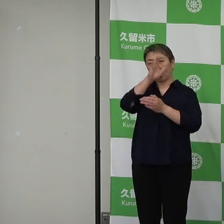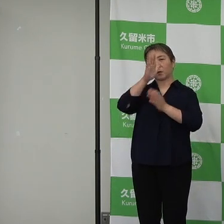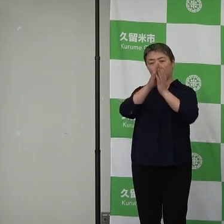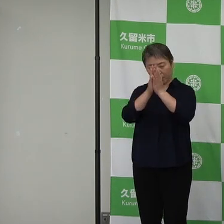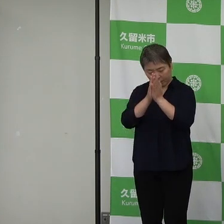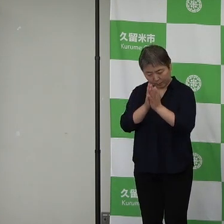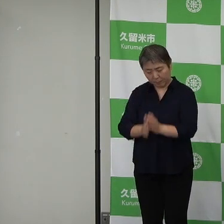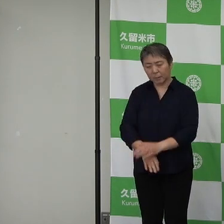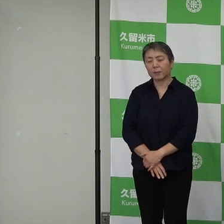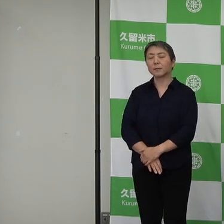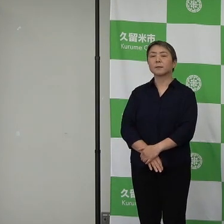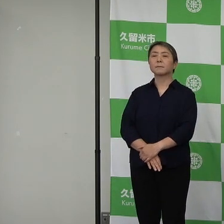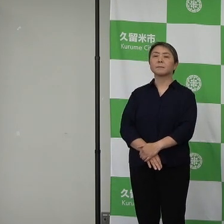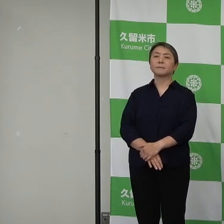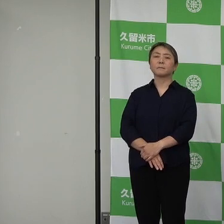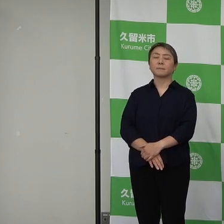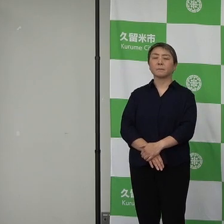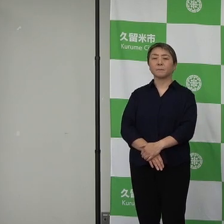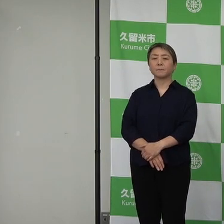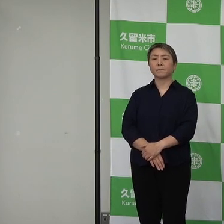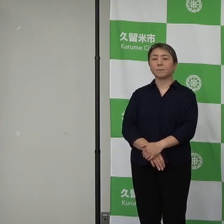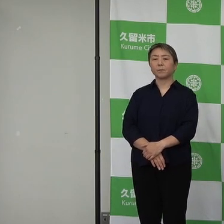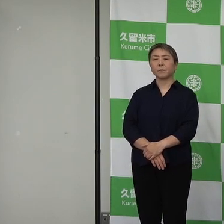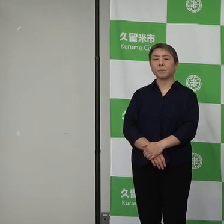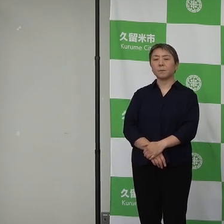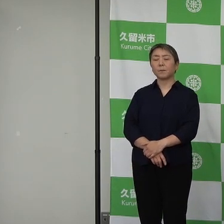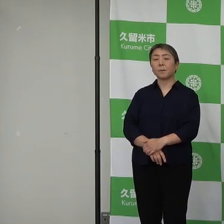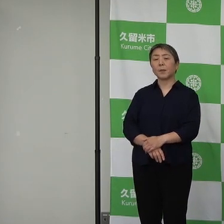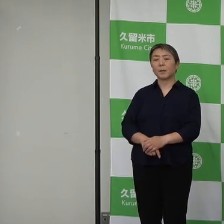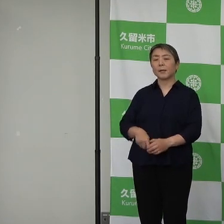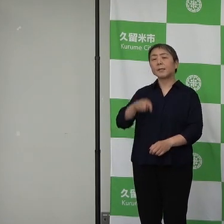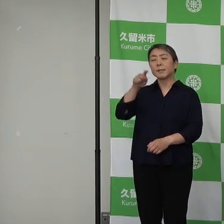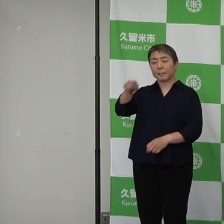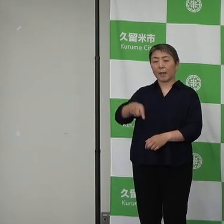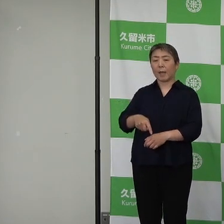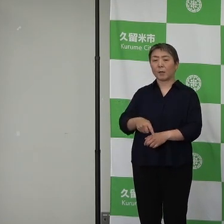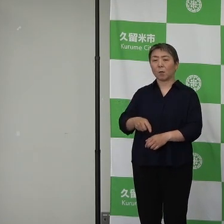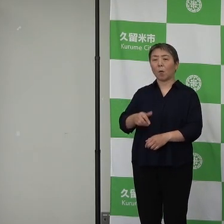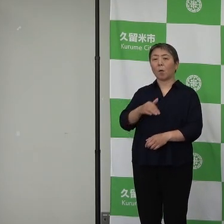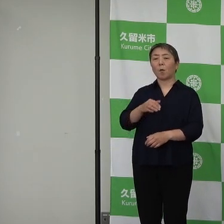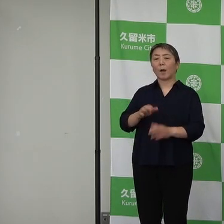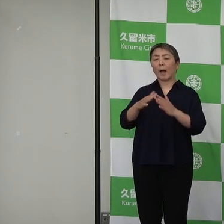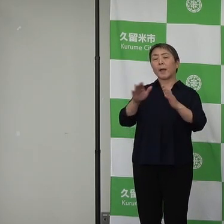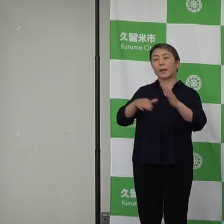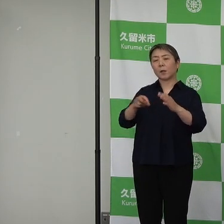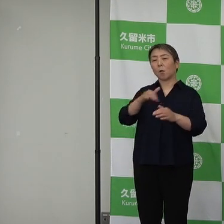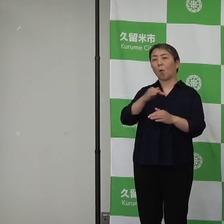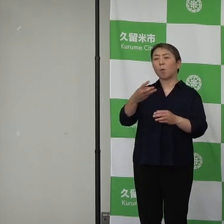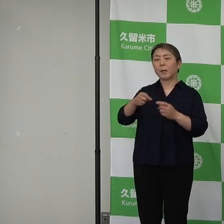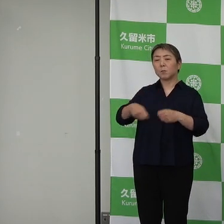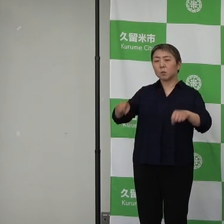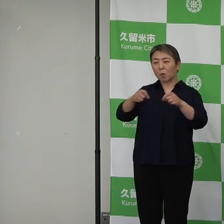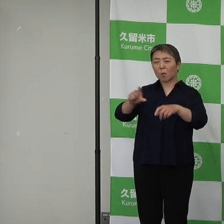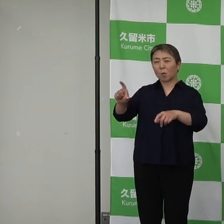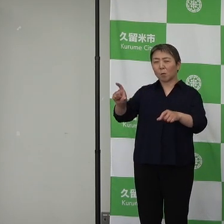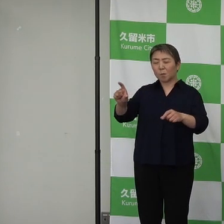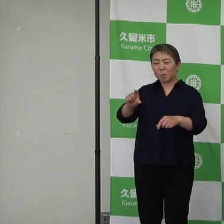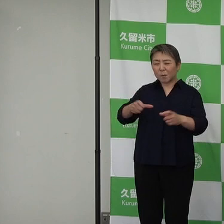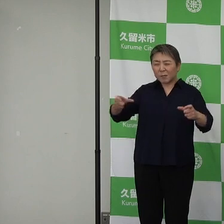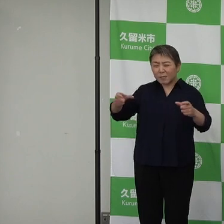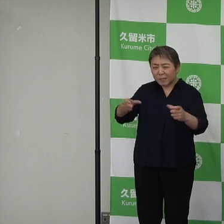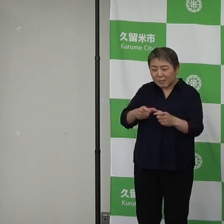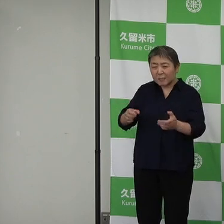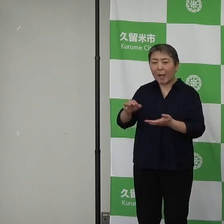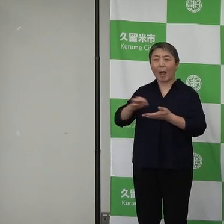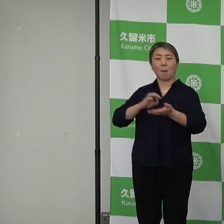たいと思います。次に指定用家庭用指定ゴミ袋の特徴型販売につい